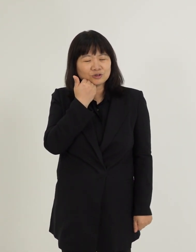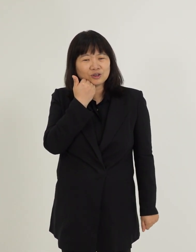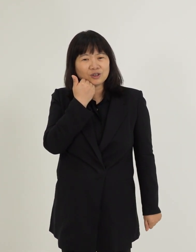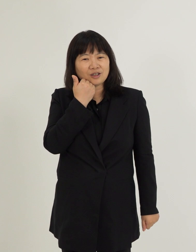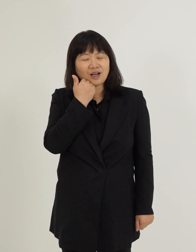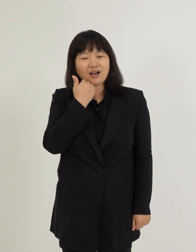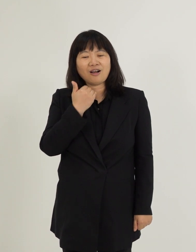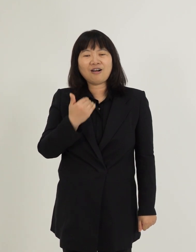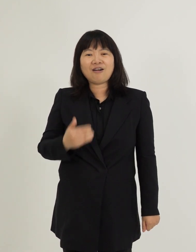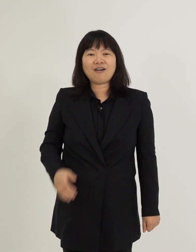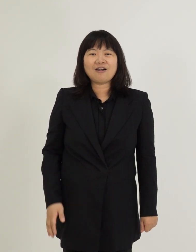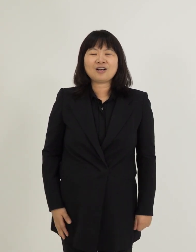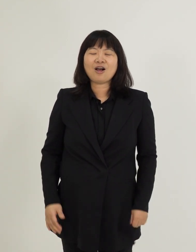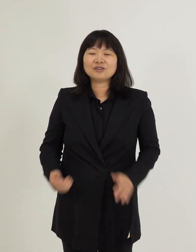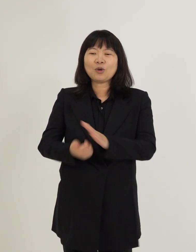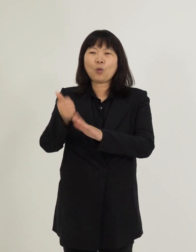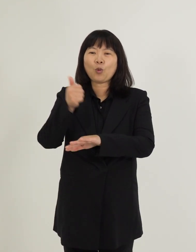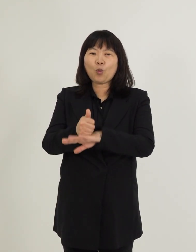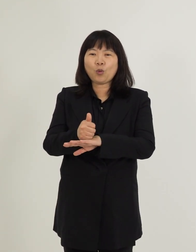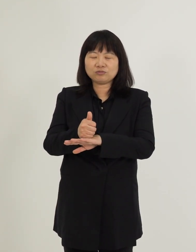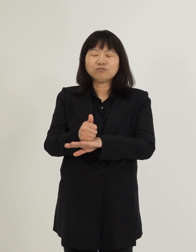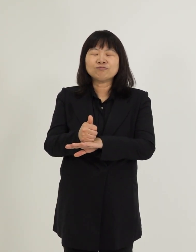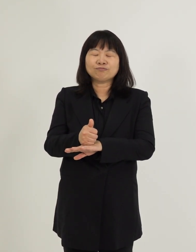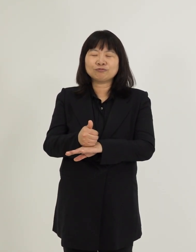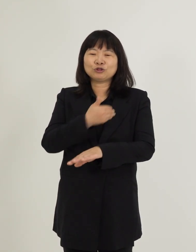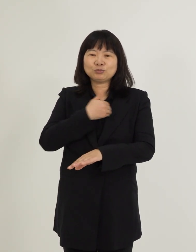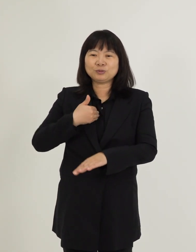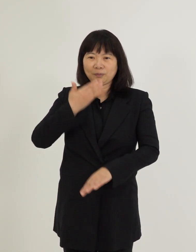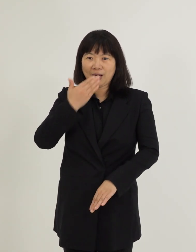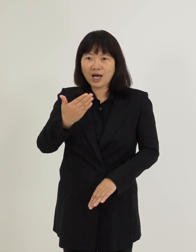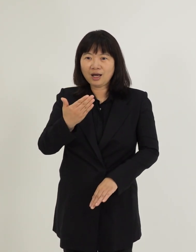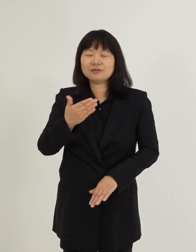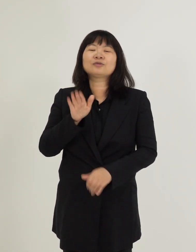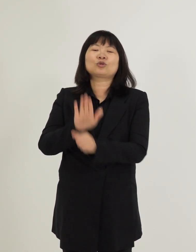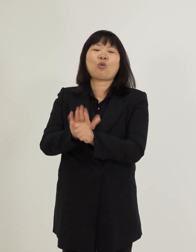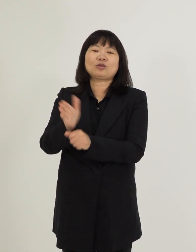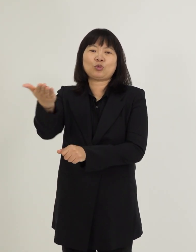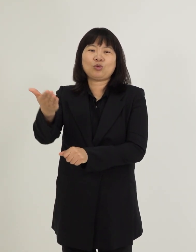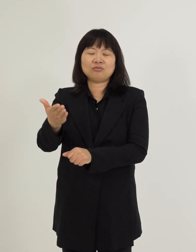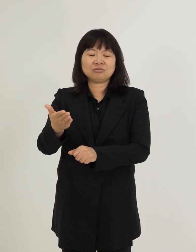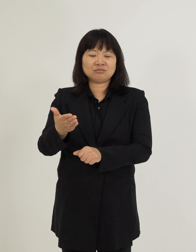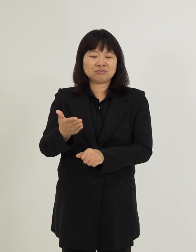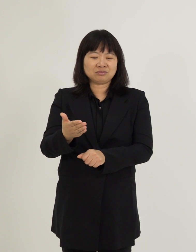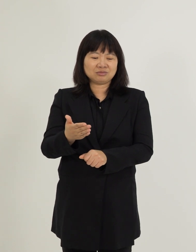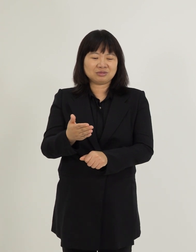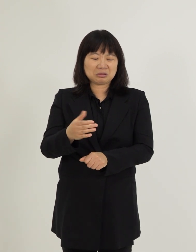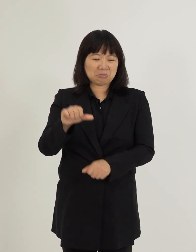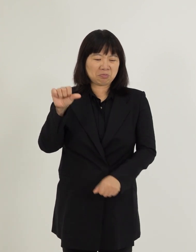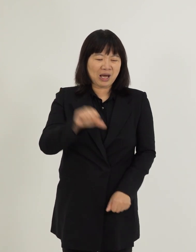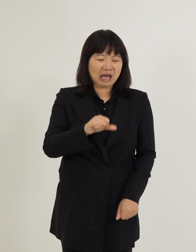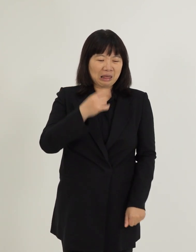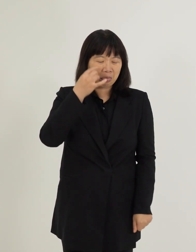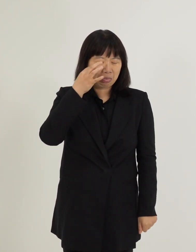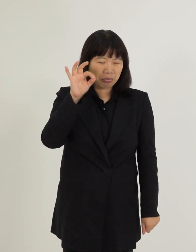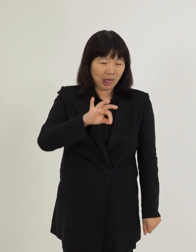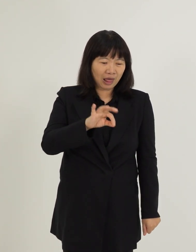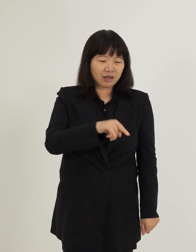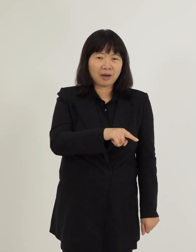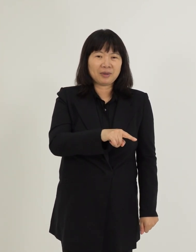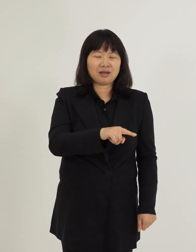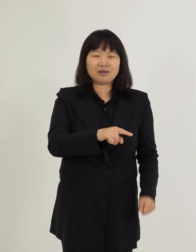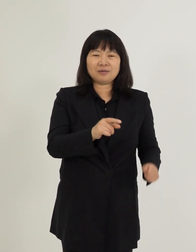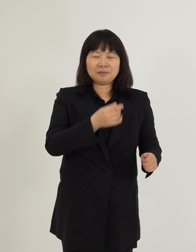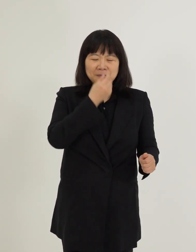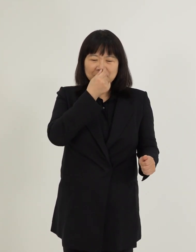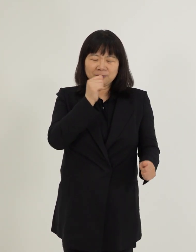만한 사람들을 도와주려고 그래요. 아니라니까요. 그 해답이 어디서 나오죠? 십자가.